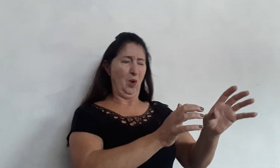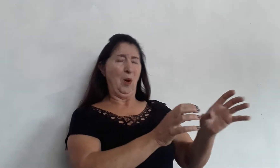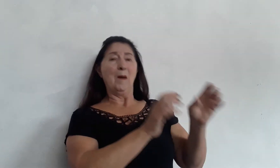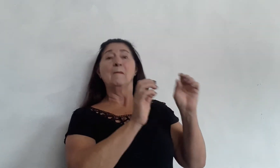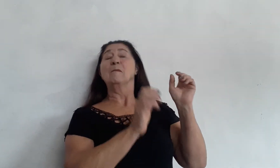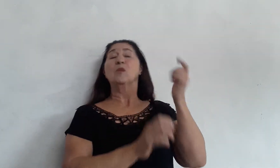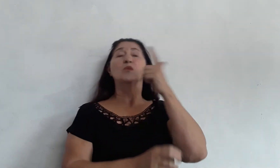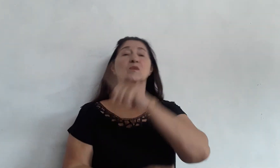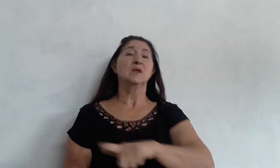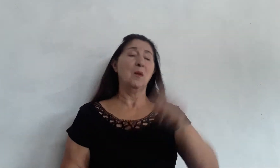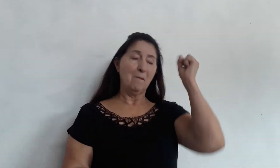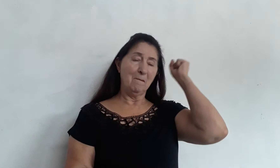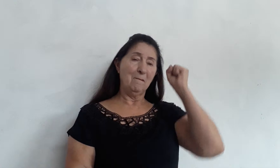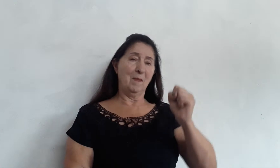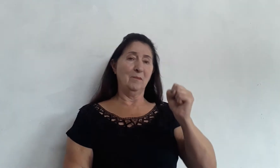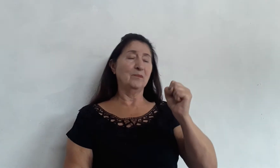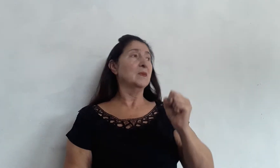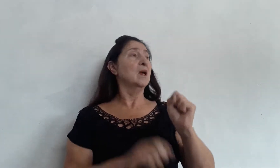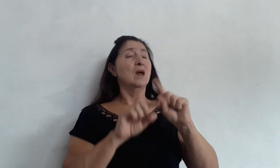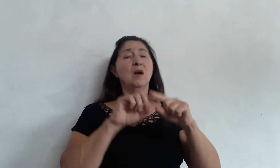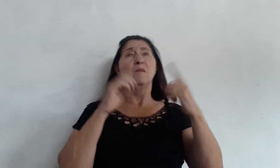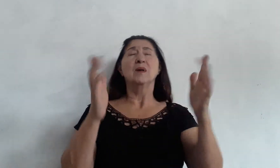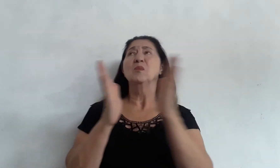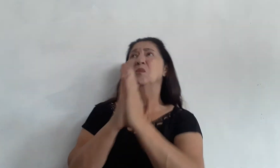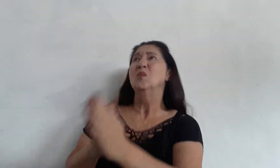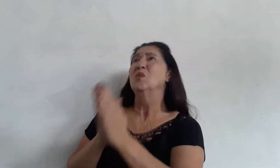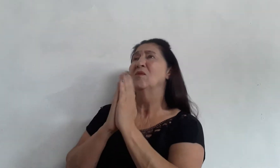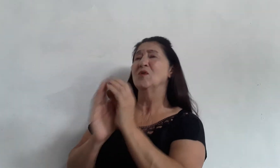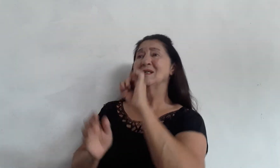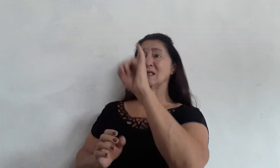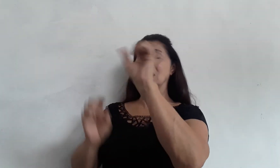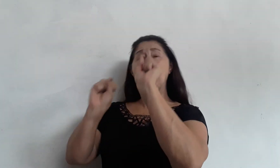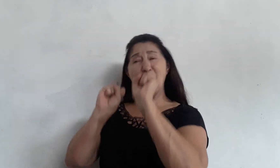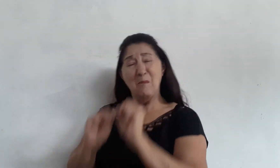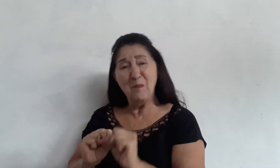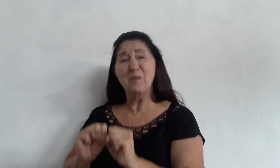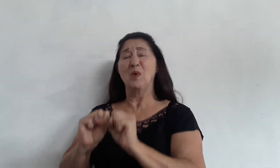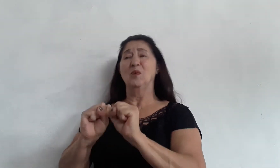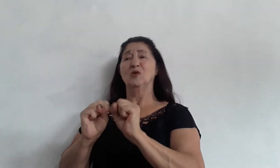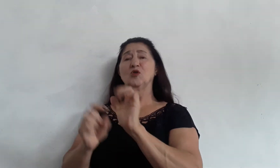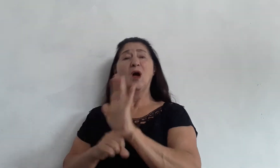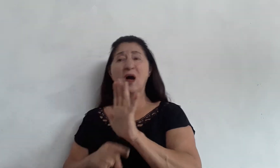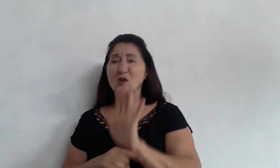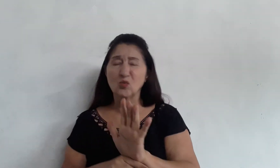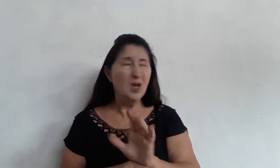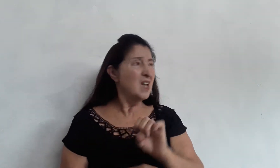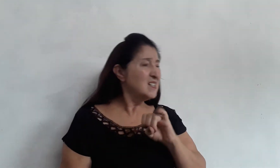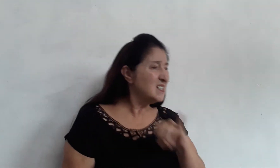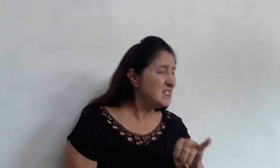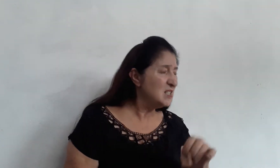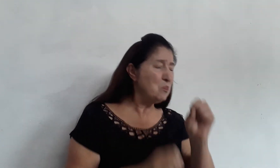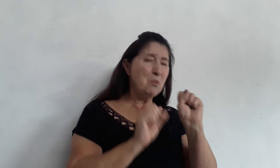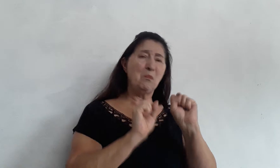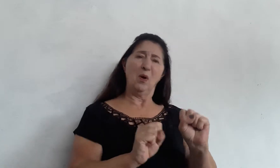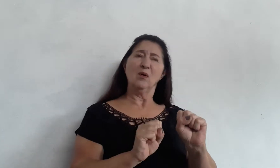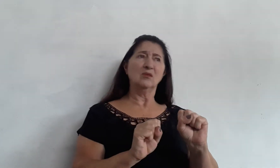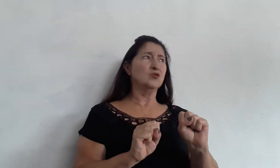tem piedade de nós e ajuda-nos." Jesus disse: "Se podes, tudo é possível para quem tem